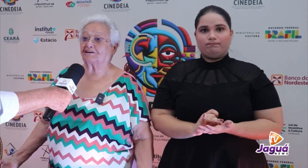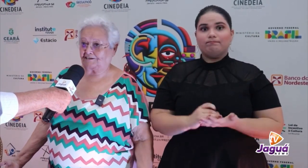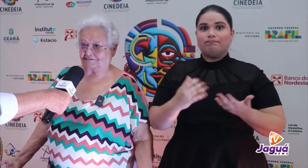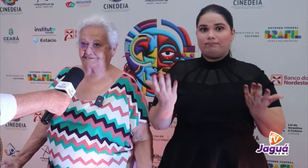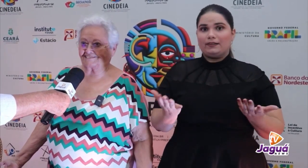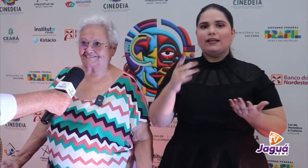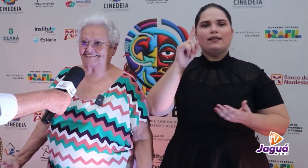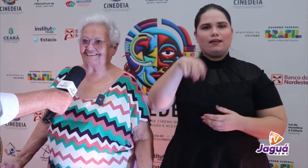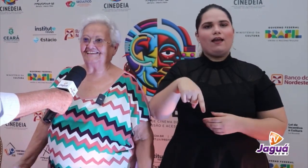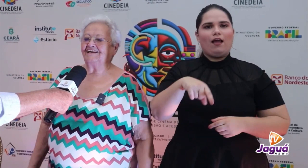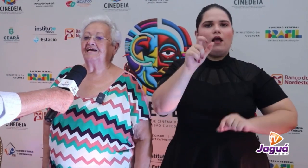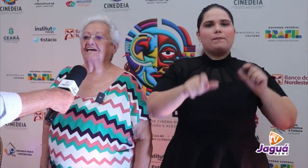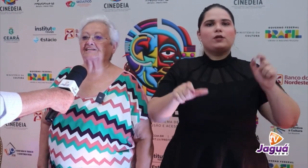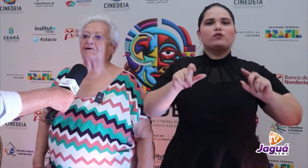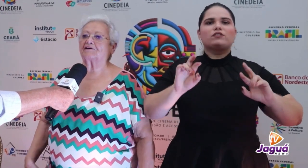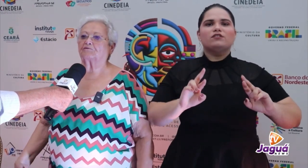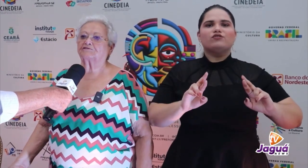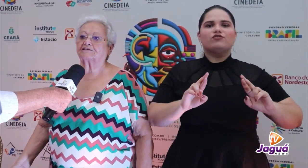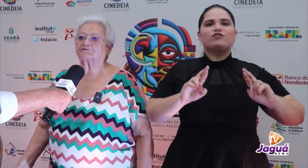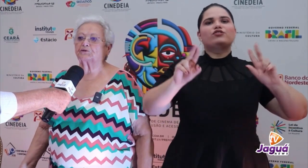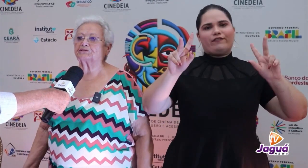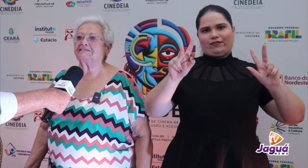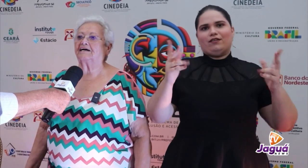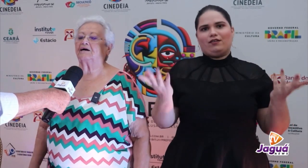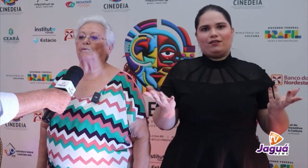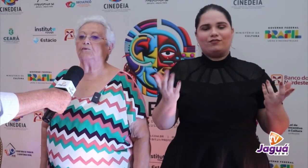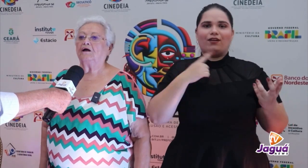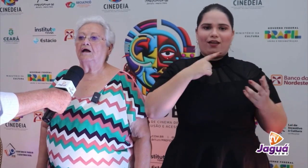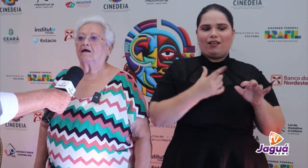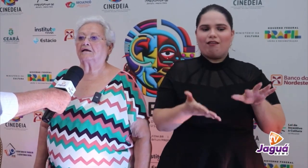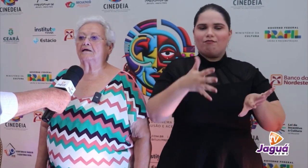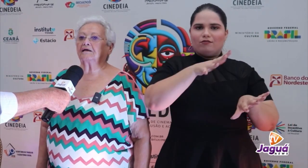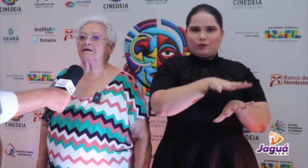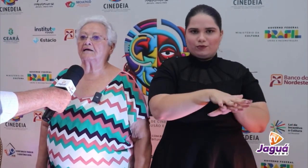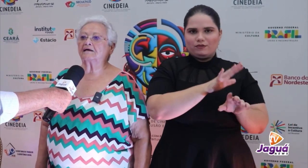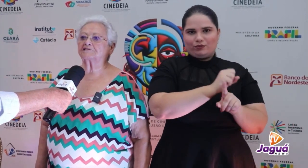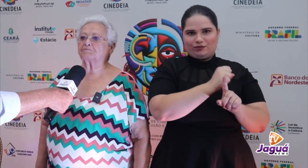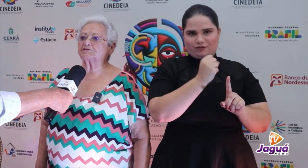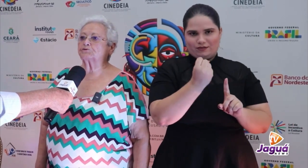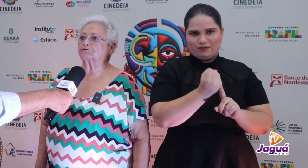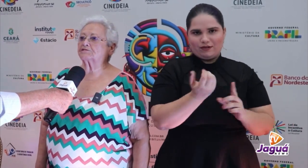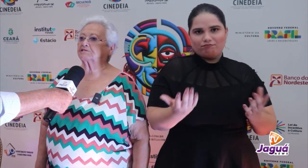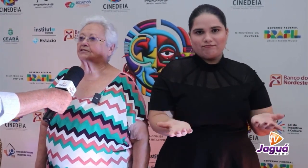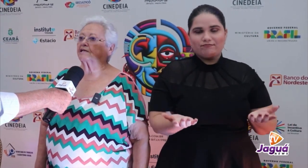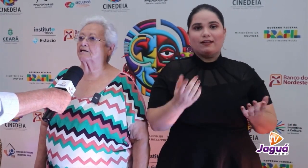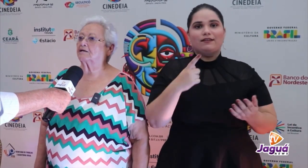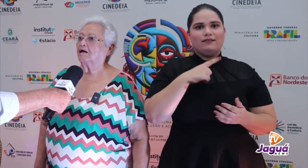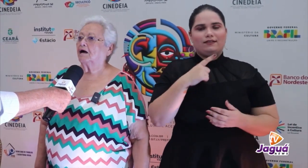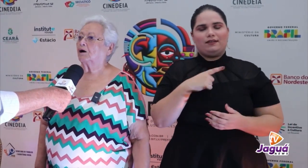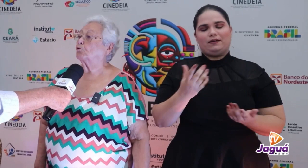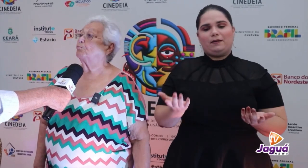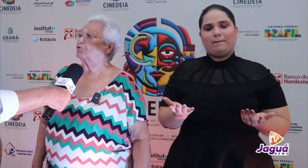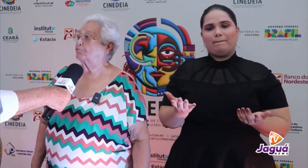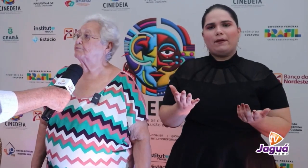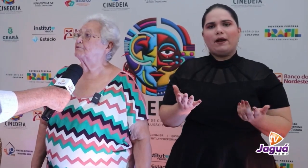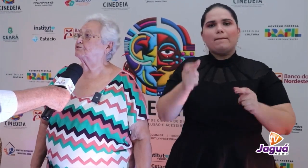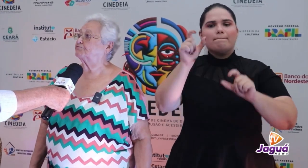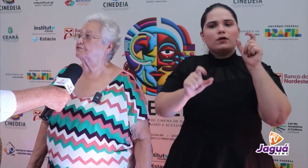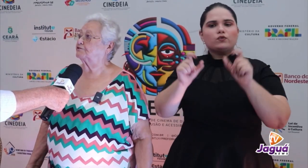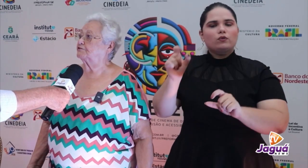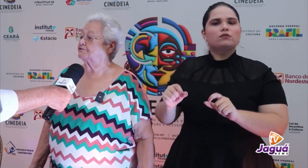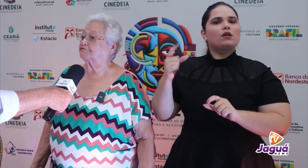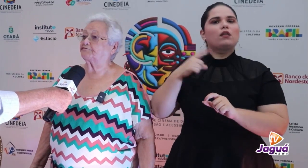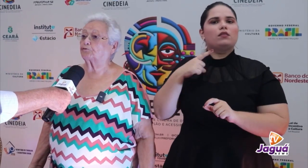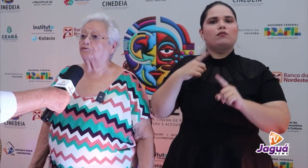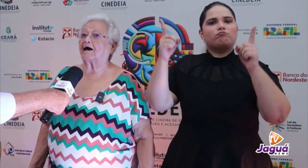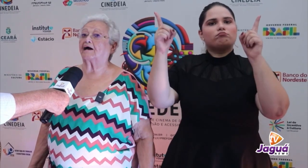dos diferentes, né? Então, a inclusão social, as pessoas que têm algum problema